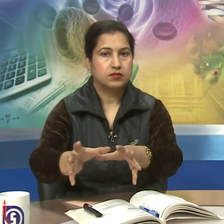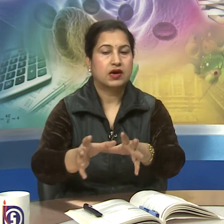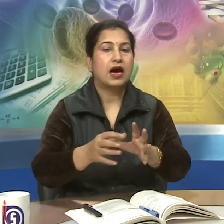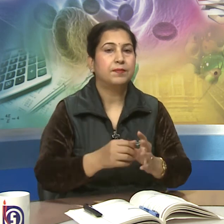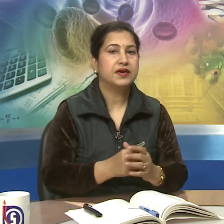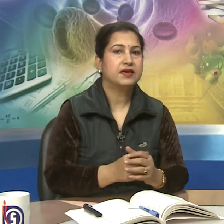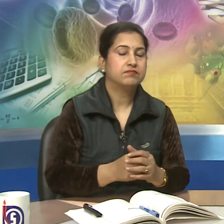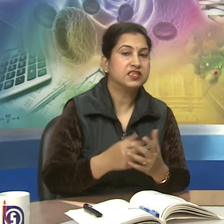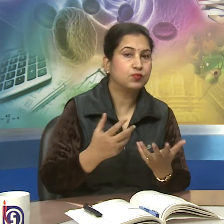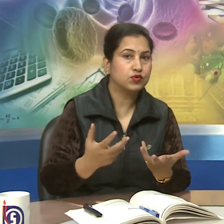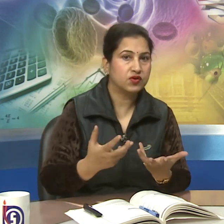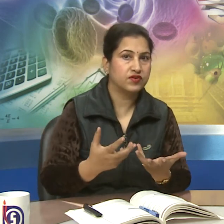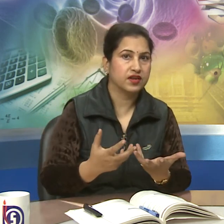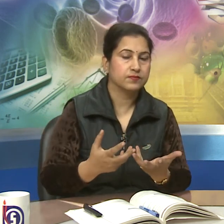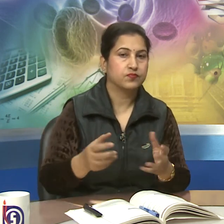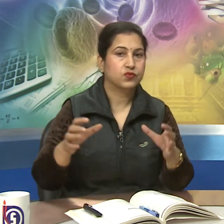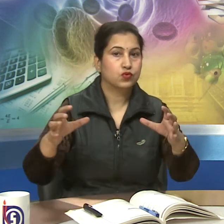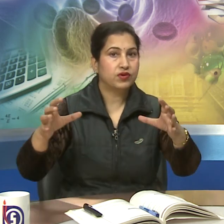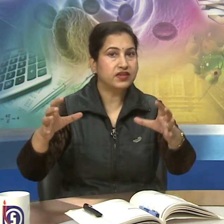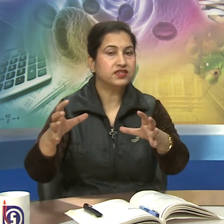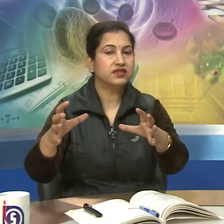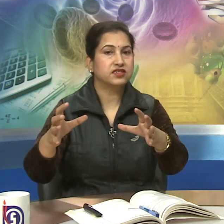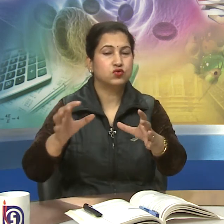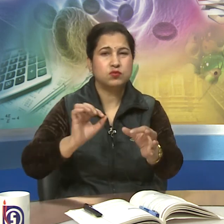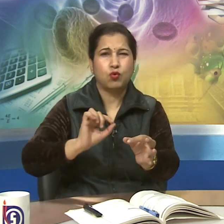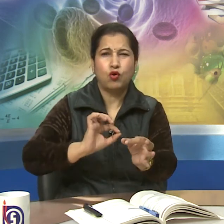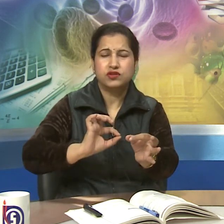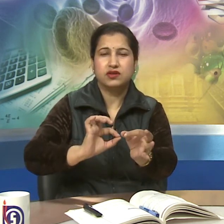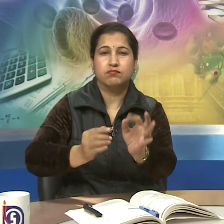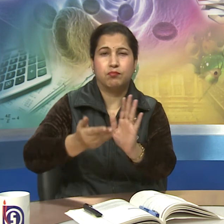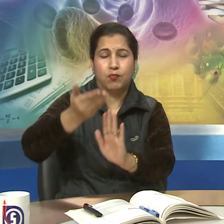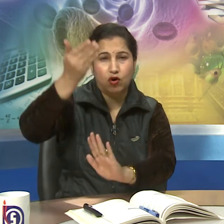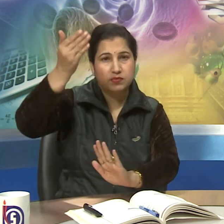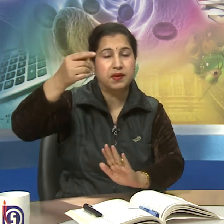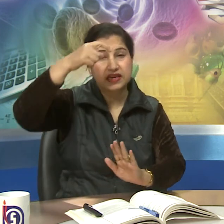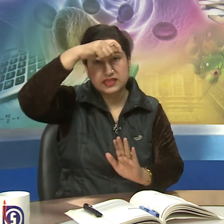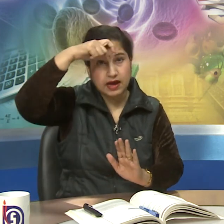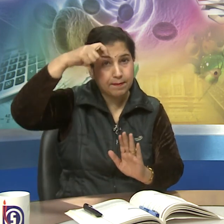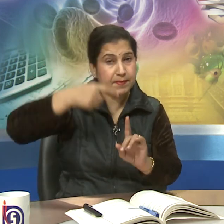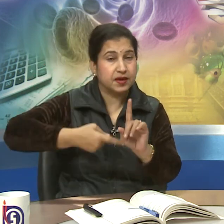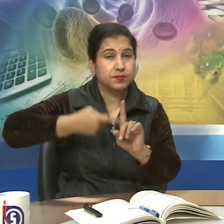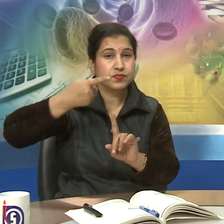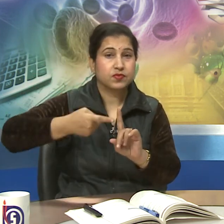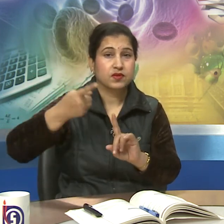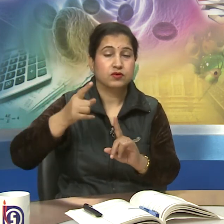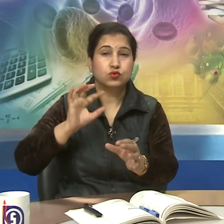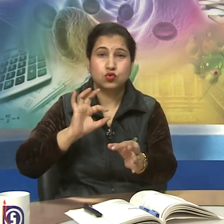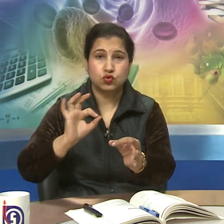फोन कहां पर डिस्पोज ऑफ करें तो इंटरनेशनल बहुत बहुत बड़े ताप में उनको